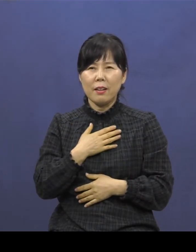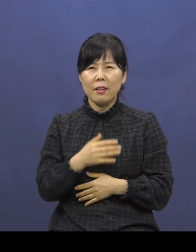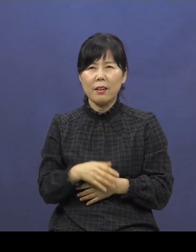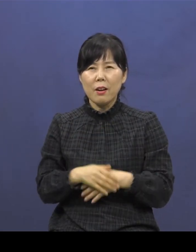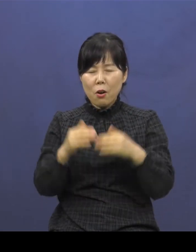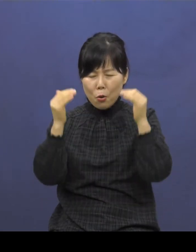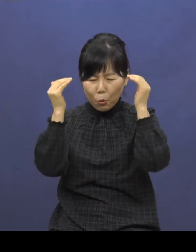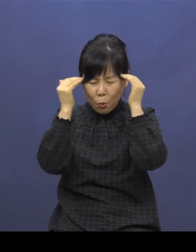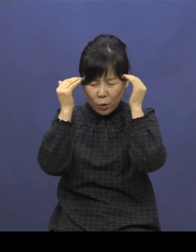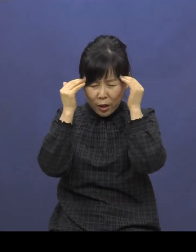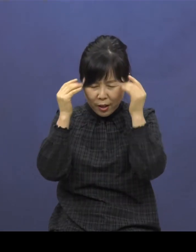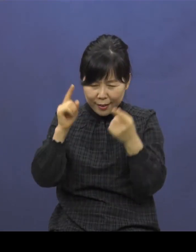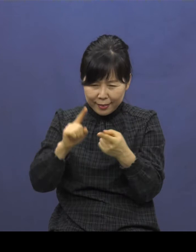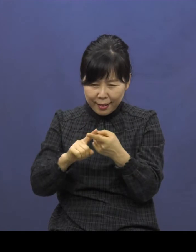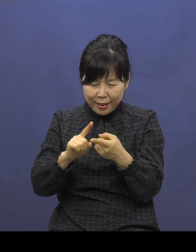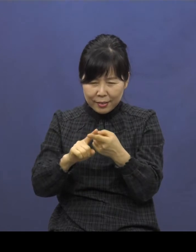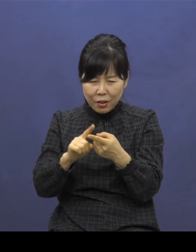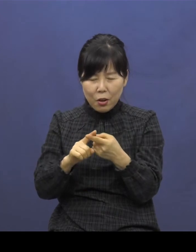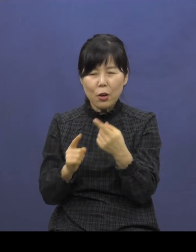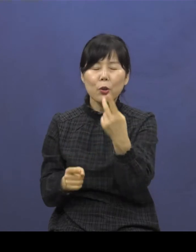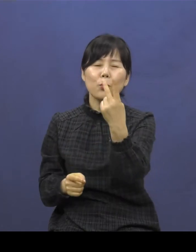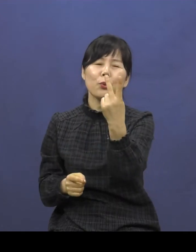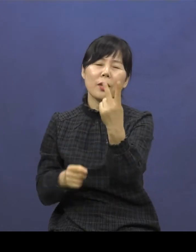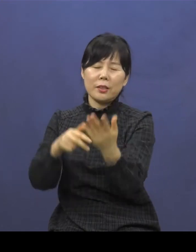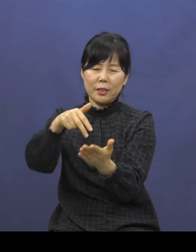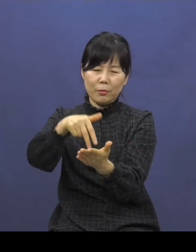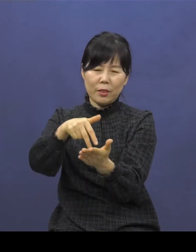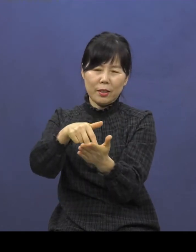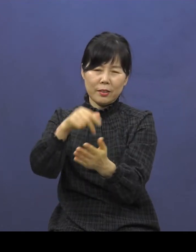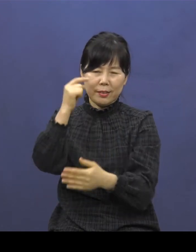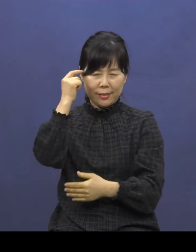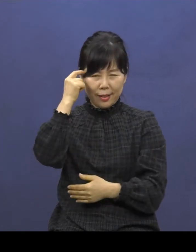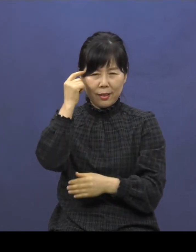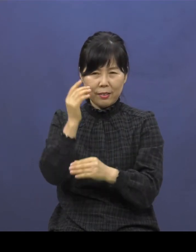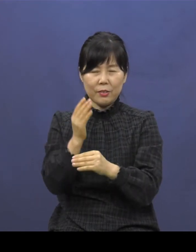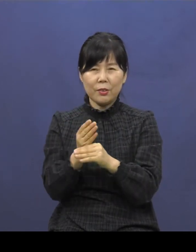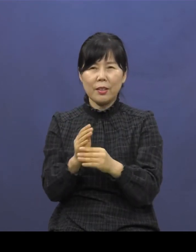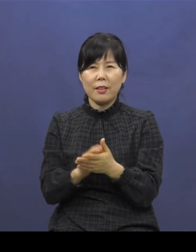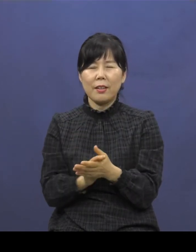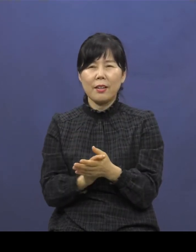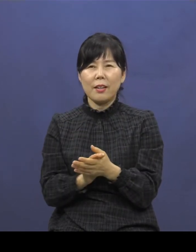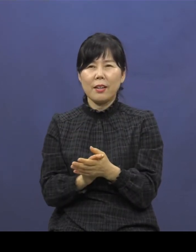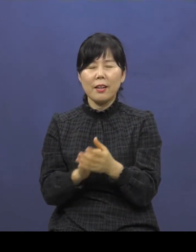저는요 고난에 대해서 철저하게 이원론적인 생각을 가지고 있습니다.